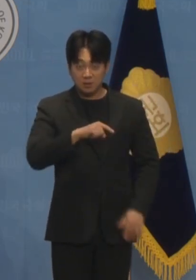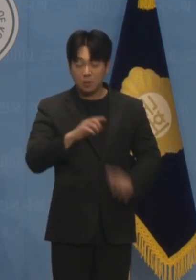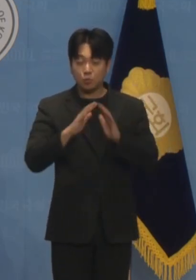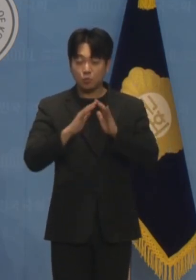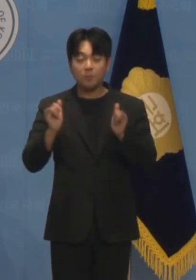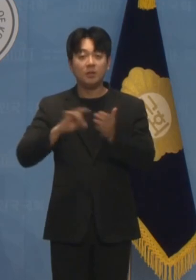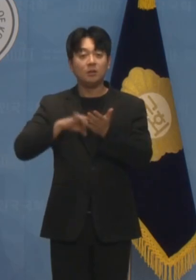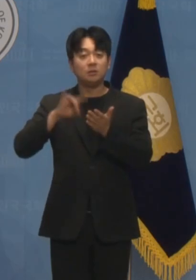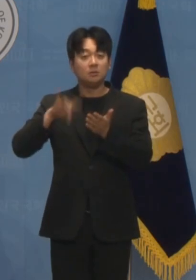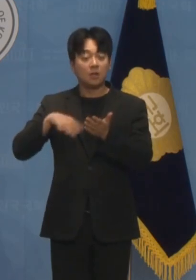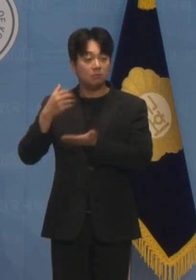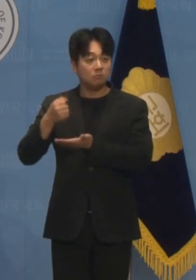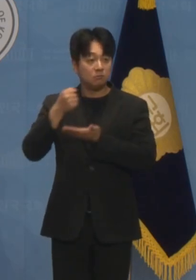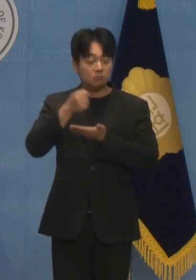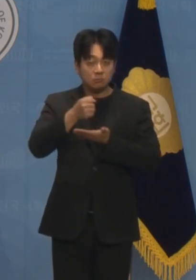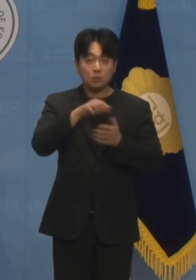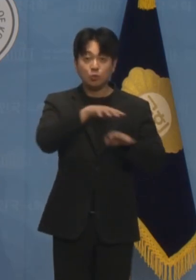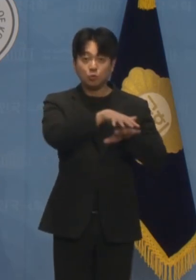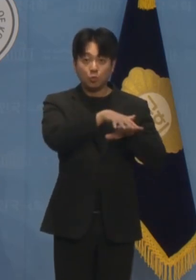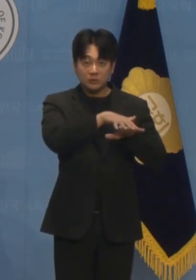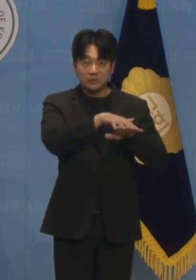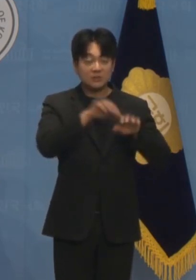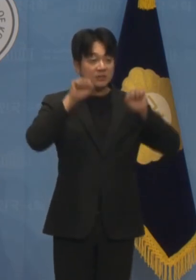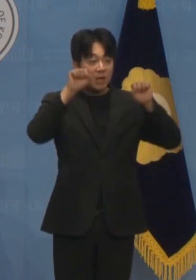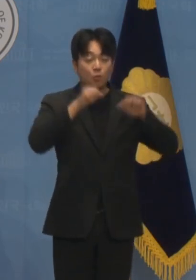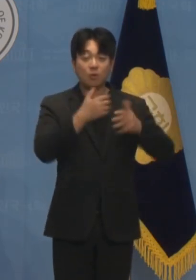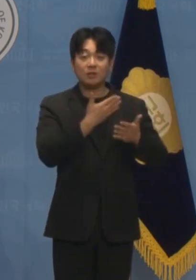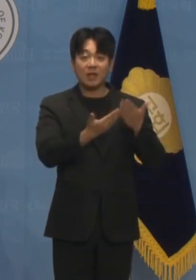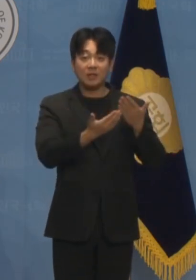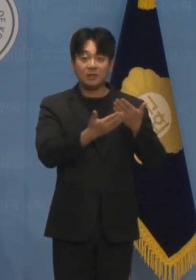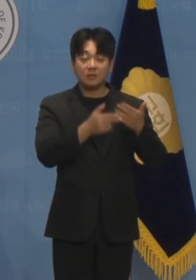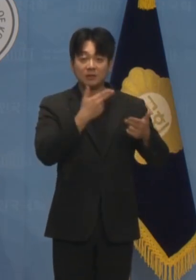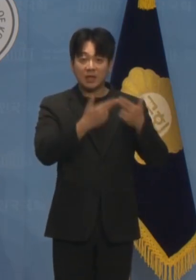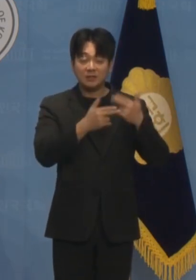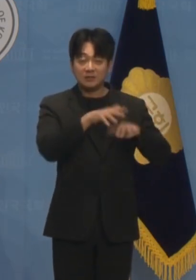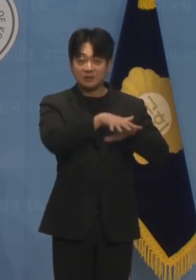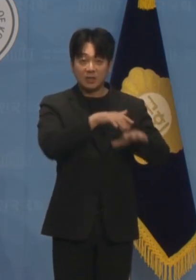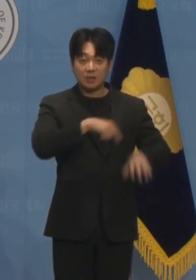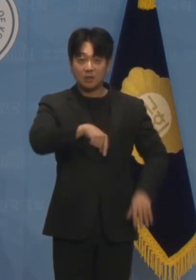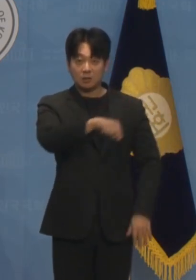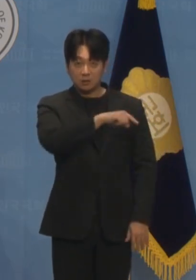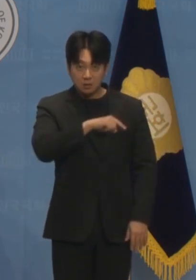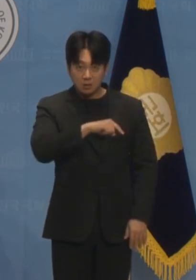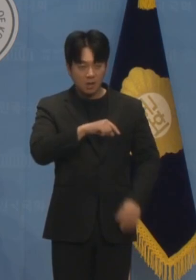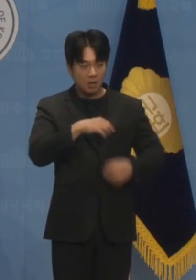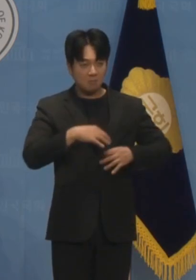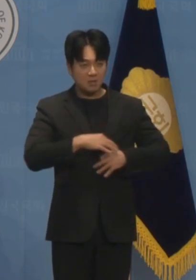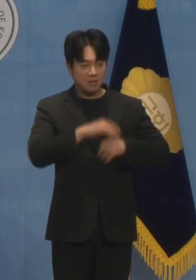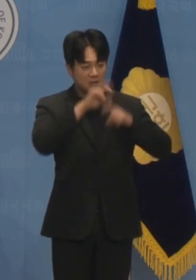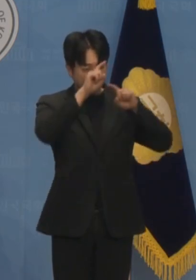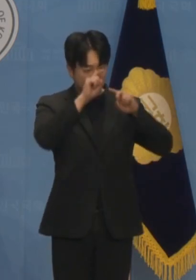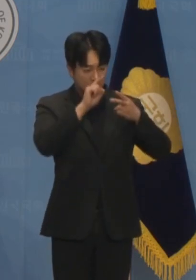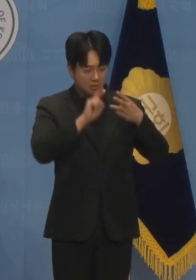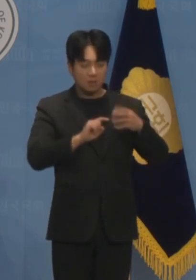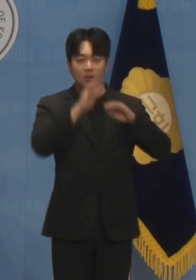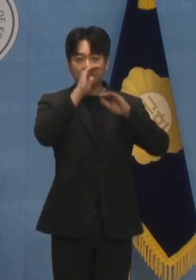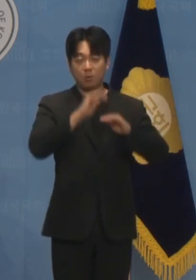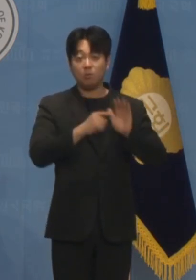지원되는 공적 조직인 체육단체를 사적으로 농단하는 실태를 조목조목 지적하고자 합니다.